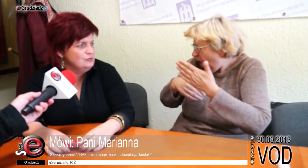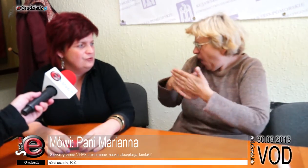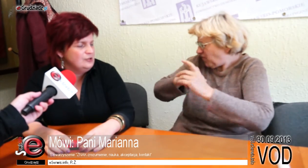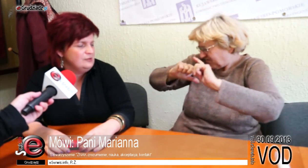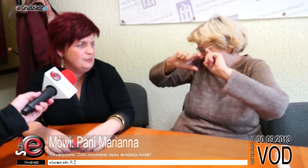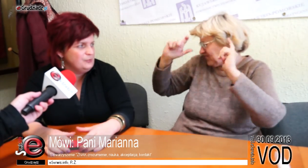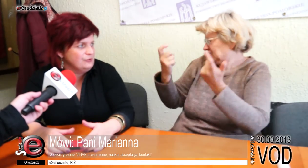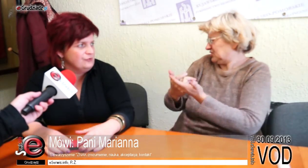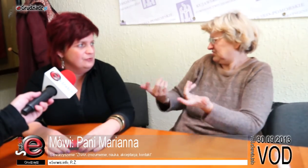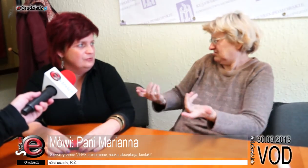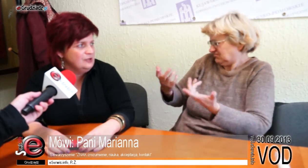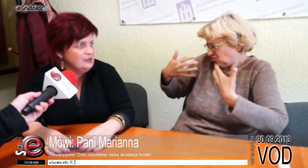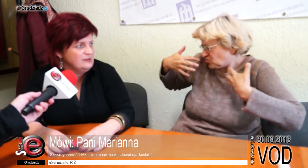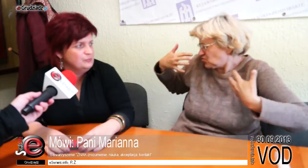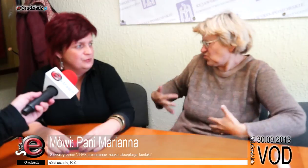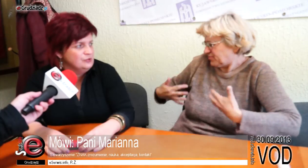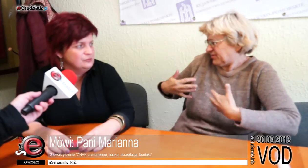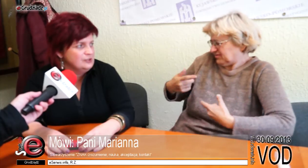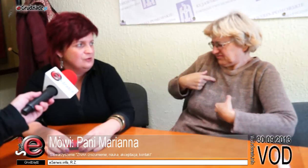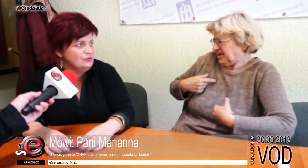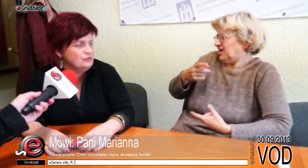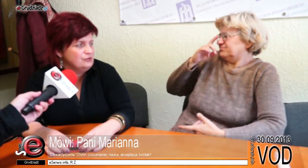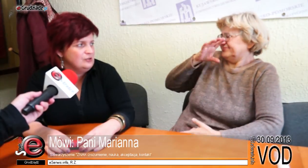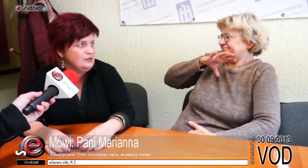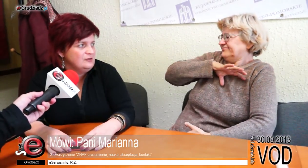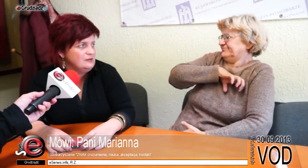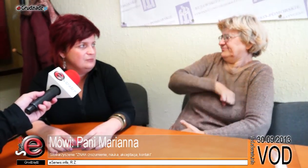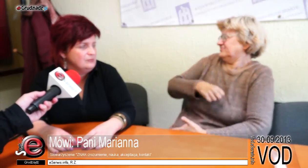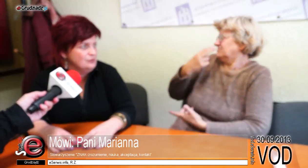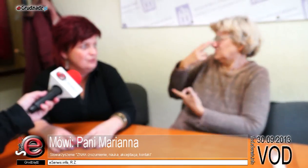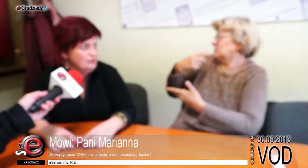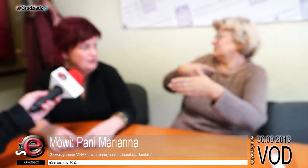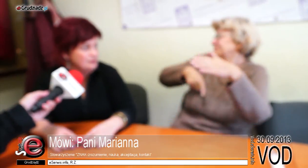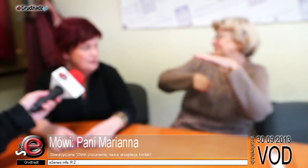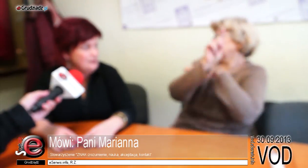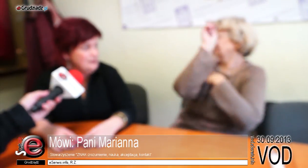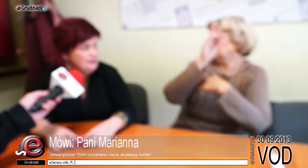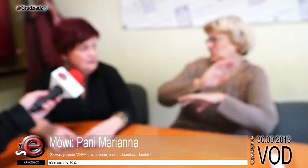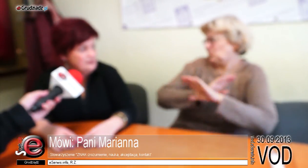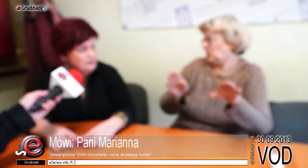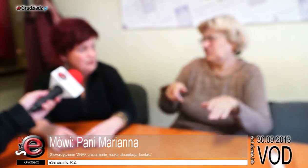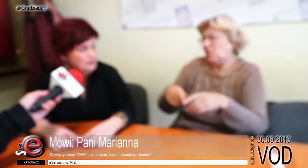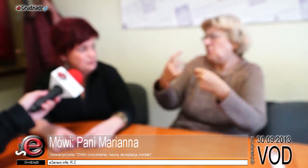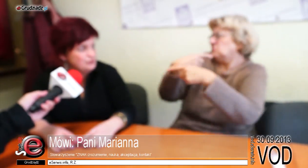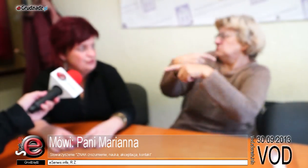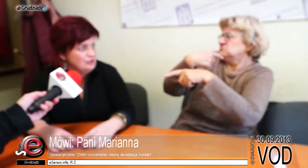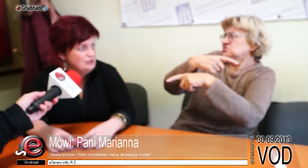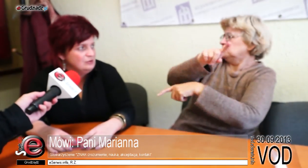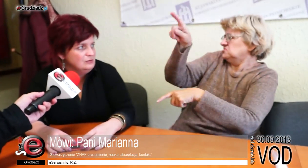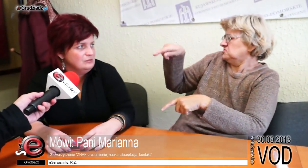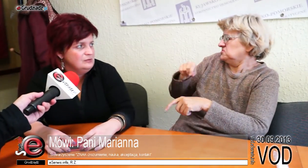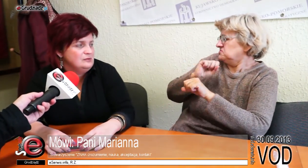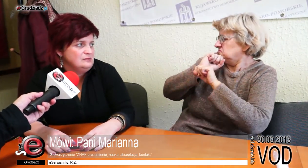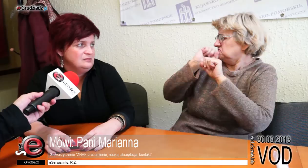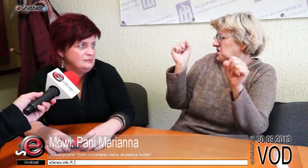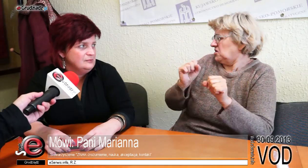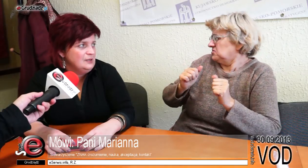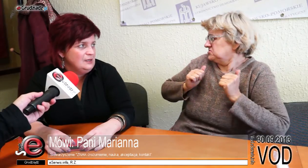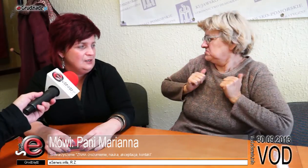Ludzie po prostu nie akceptują tego, że jestem głuchoniema. Jest mi przykro. A